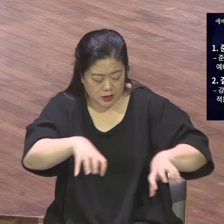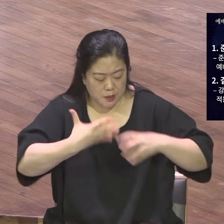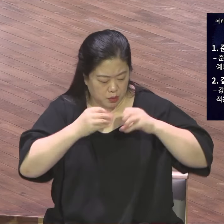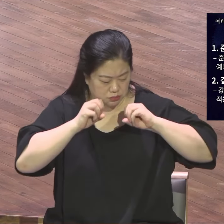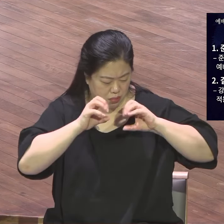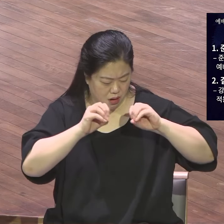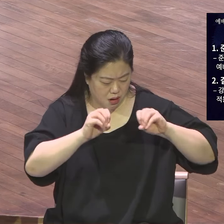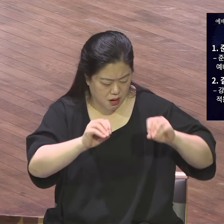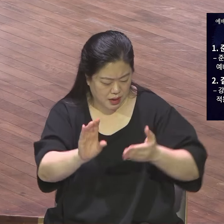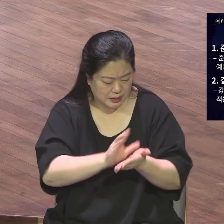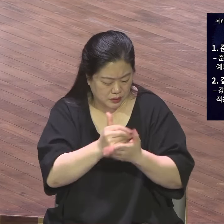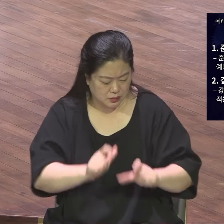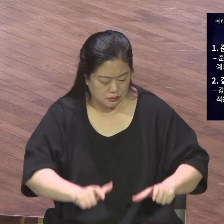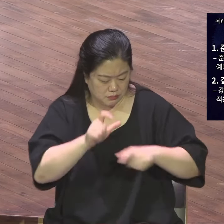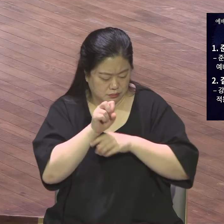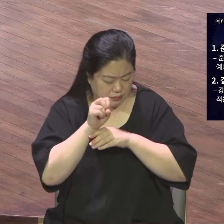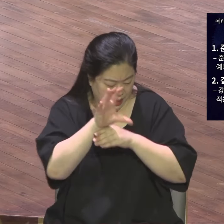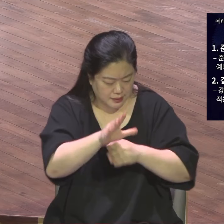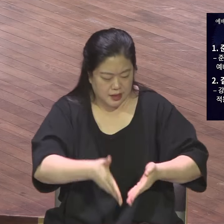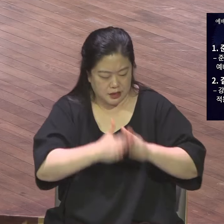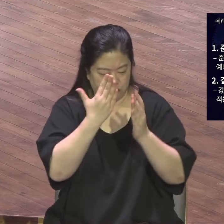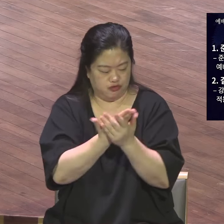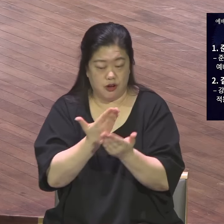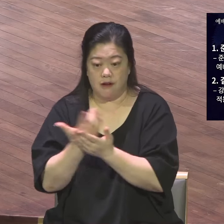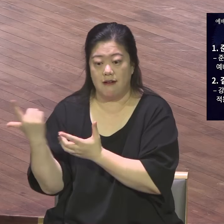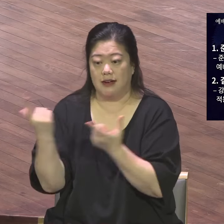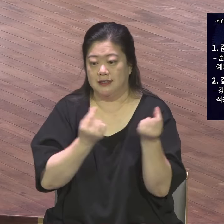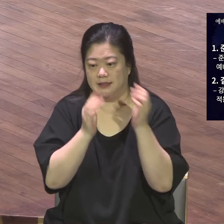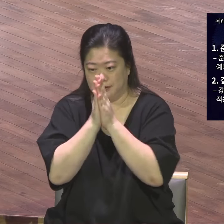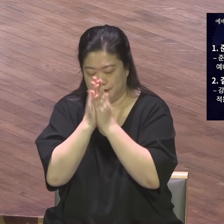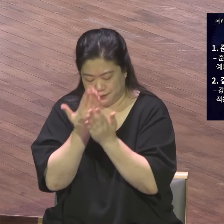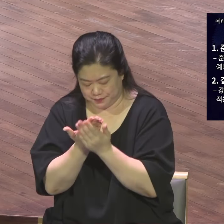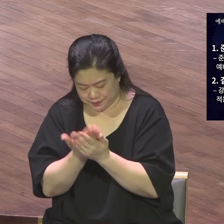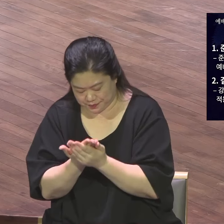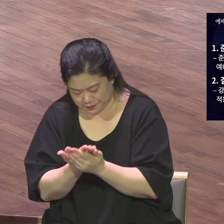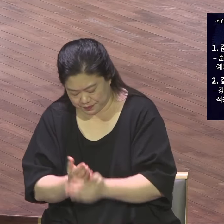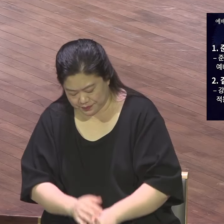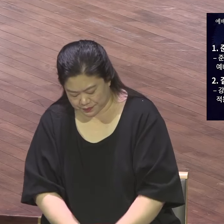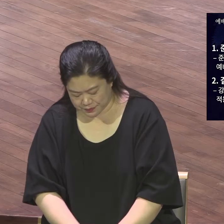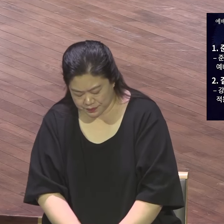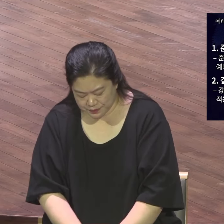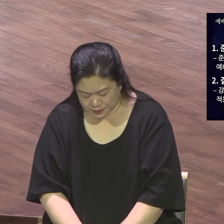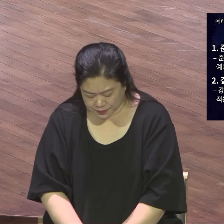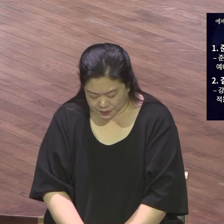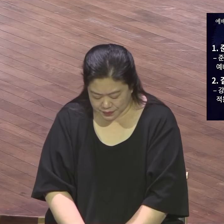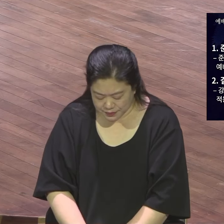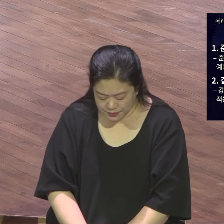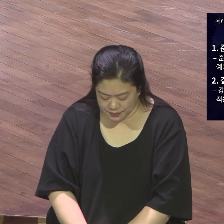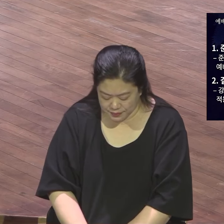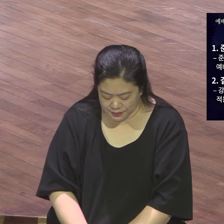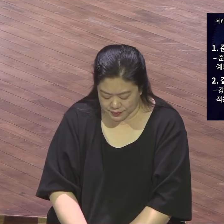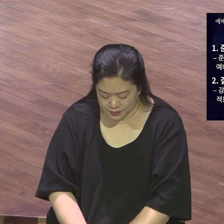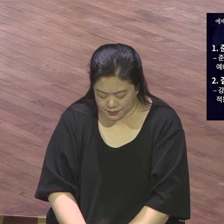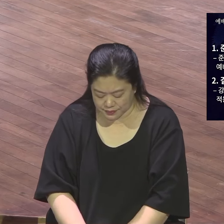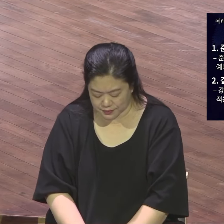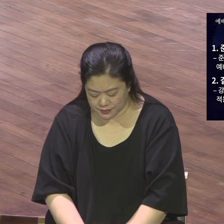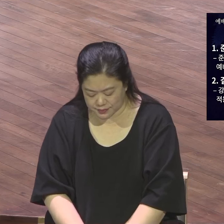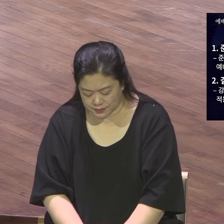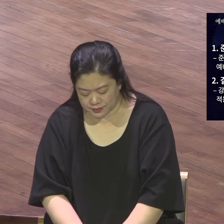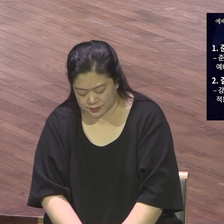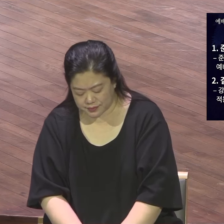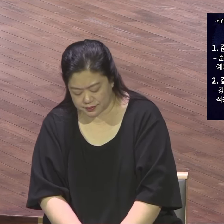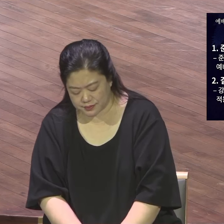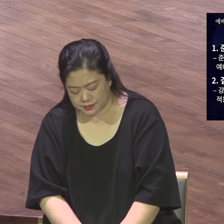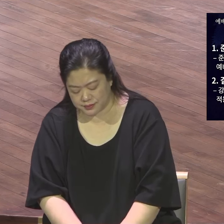사랑했어 우리 아버지 하나님 오늘 감사합니다. 오늘도 영계 모든 성도들이 예배 성공하는 자들 되게